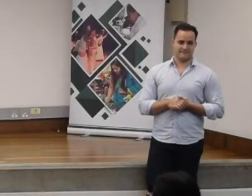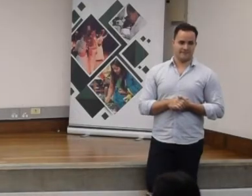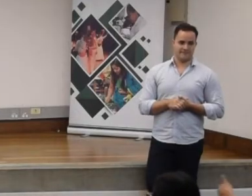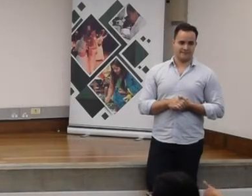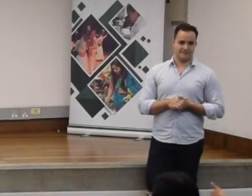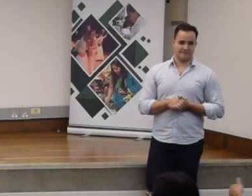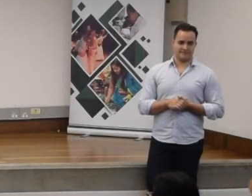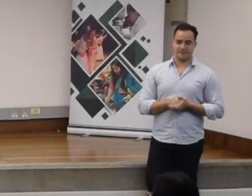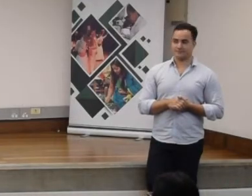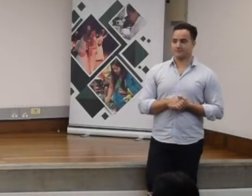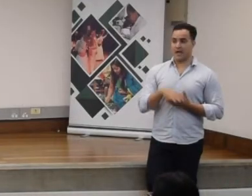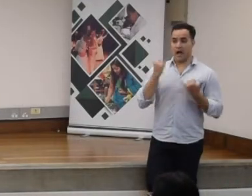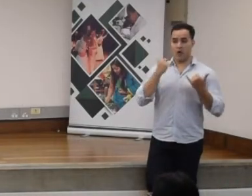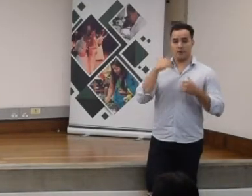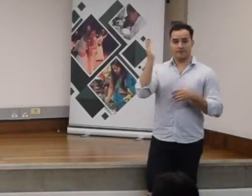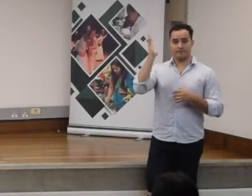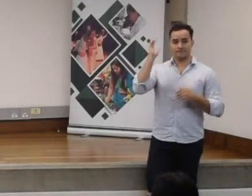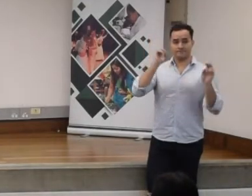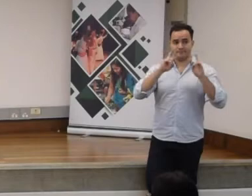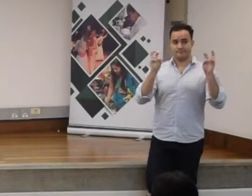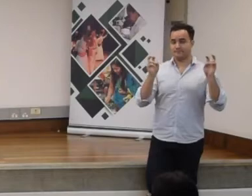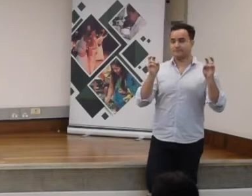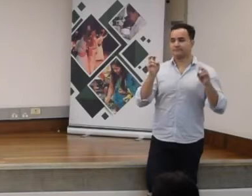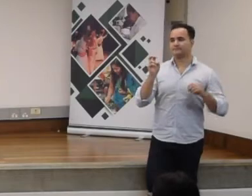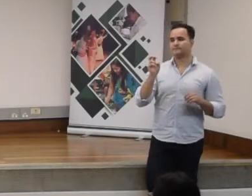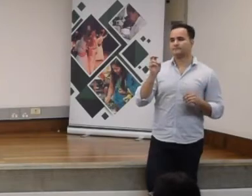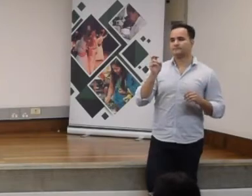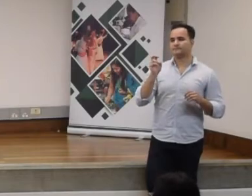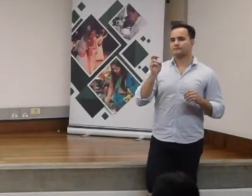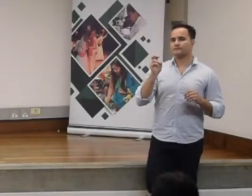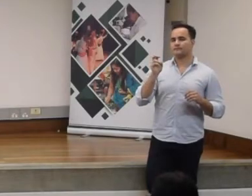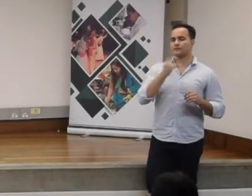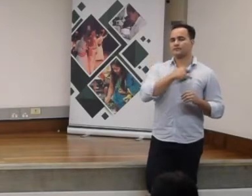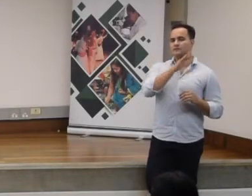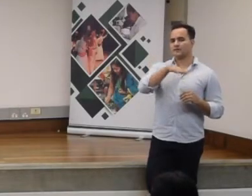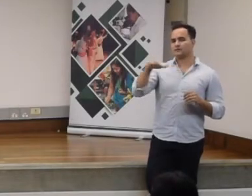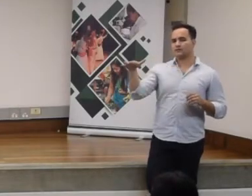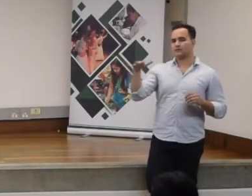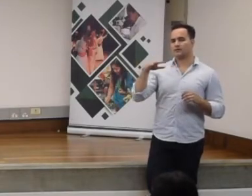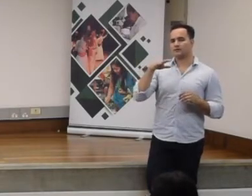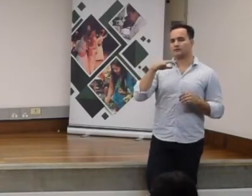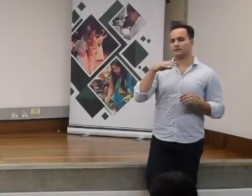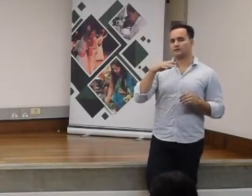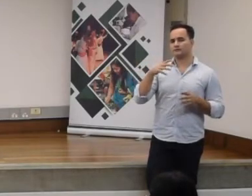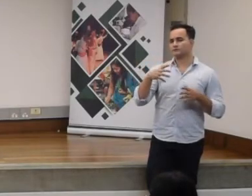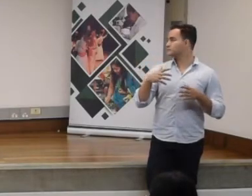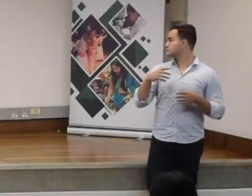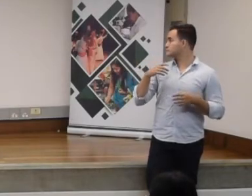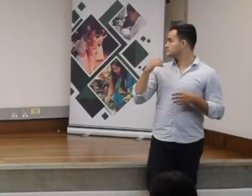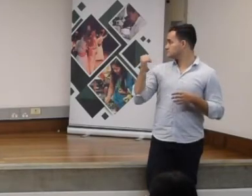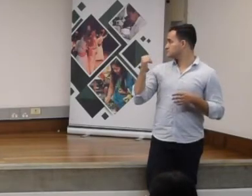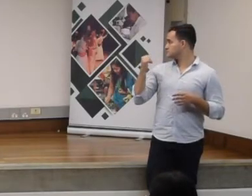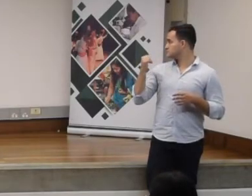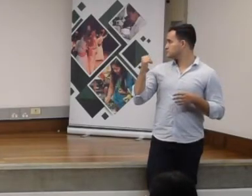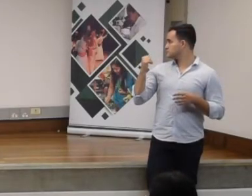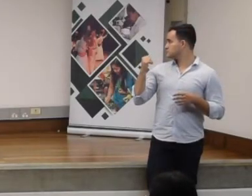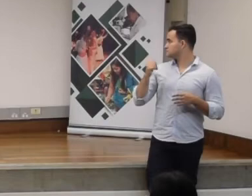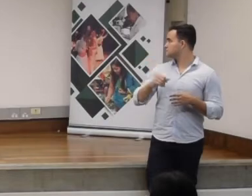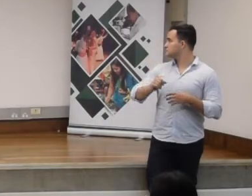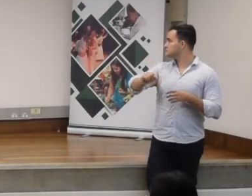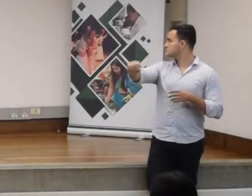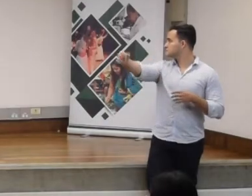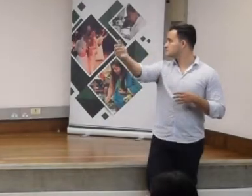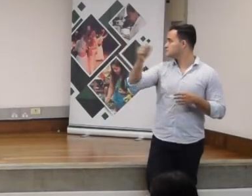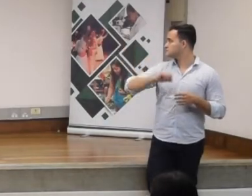estudio, el fenómeno de la deserción académica en los pregrados de la Universidad de Antioquia. Pues 15 minutos darán para